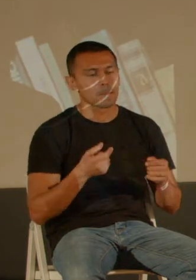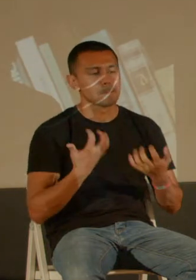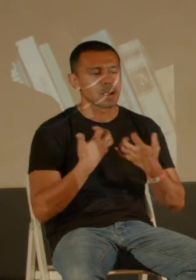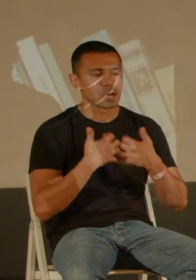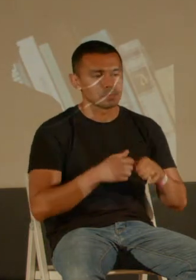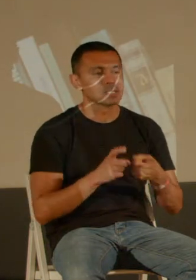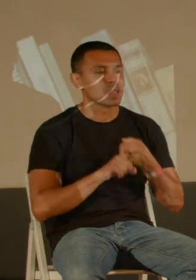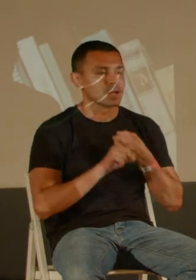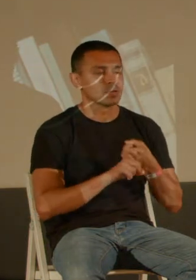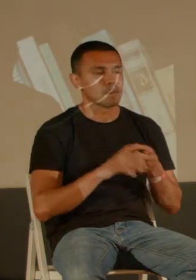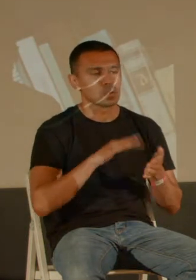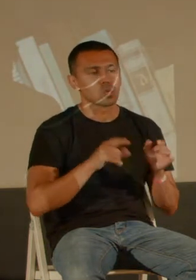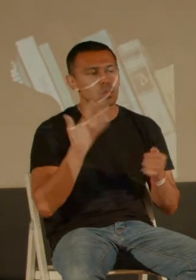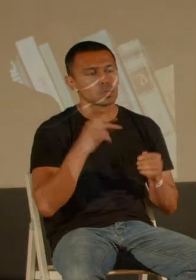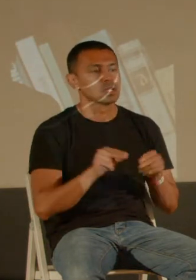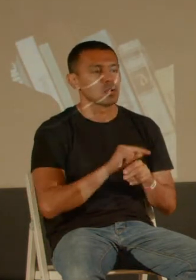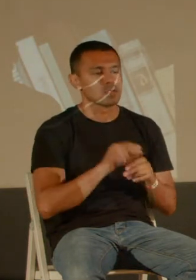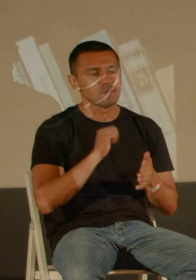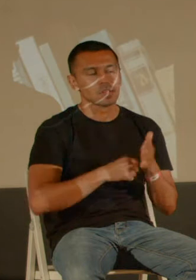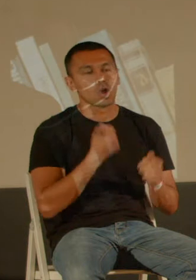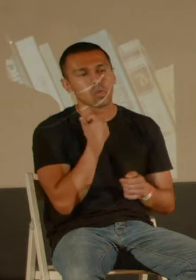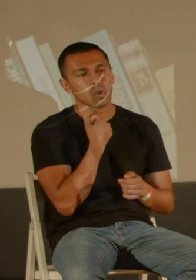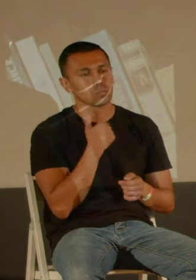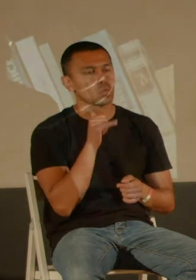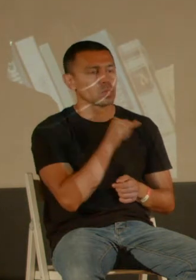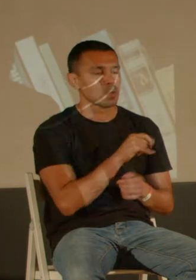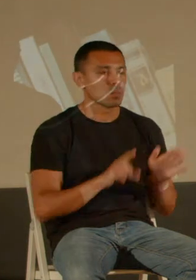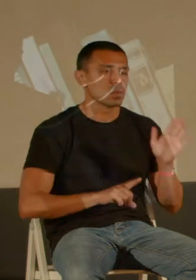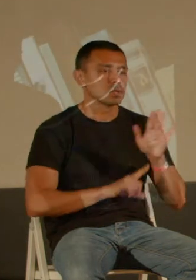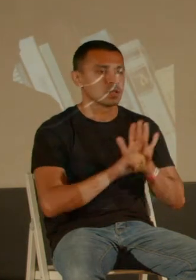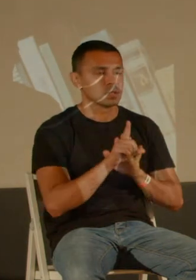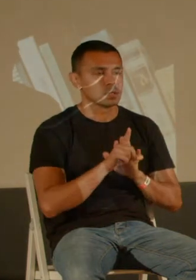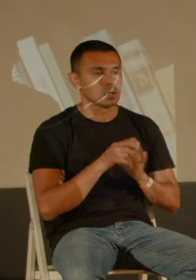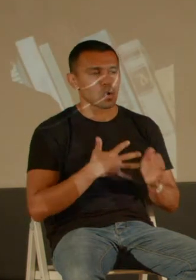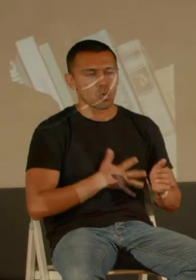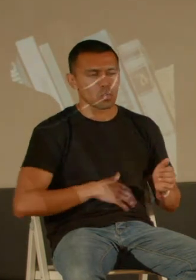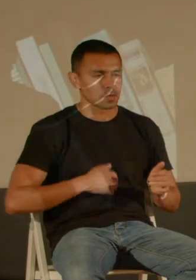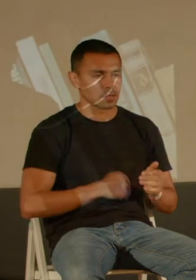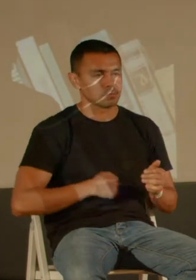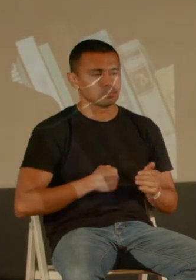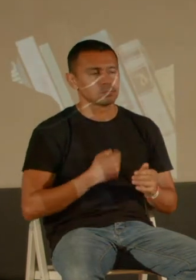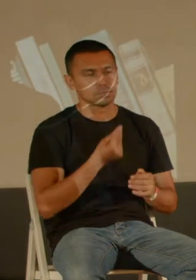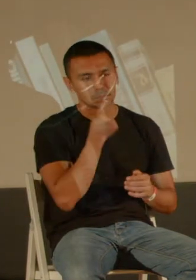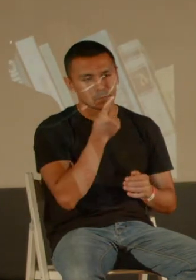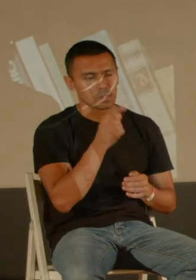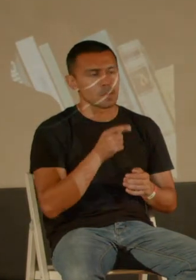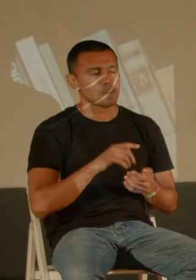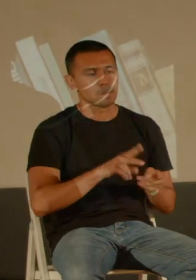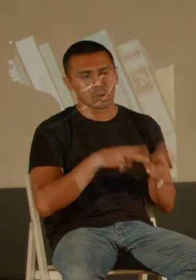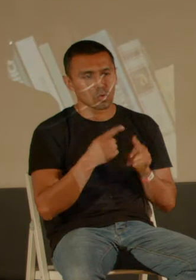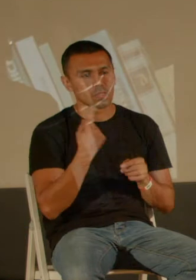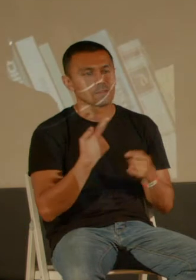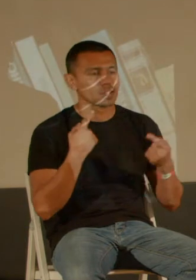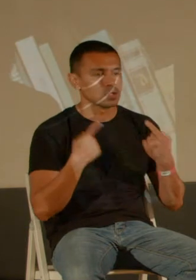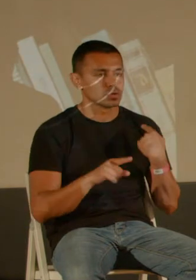залежності. Вона ж після того, коли почала лікуватися від алкоголізму, в неї ж почалися розлади харчової поведінки. Тобто воно перейшло одне в